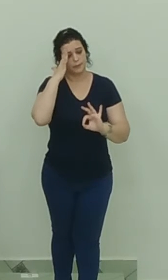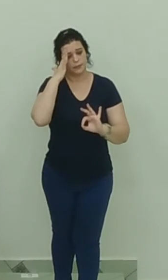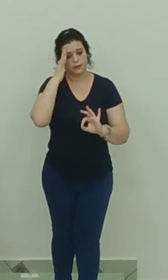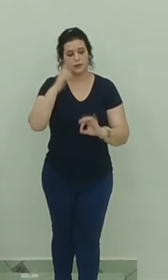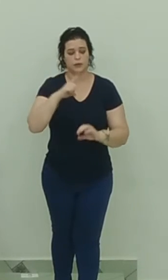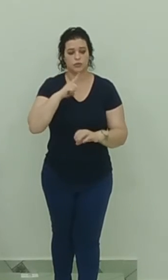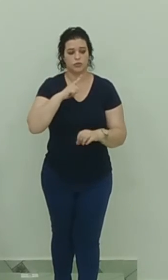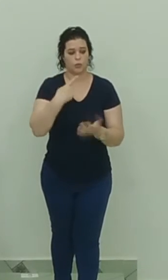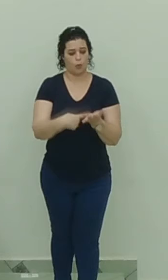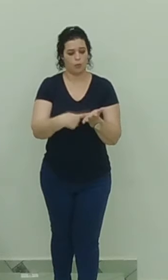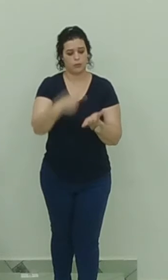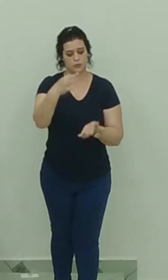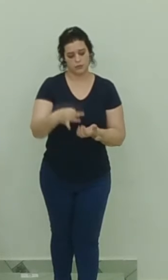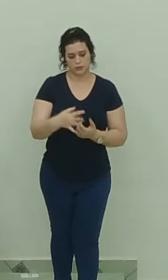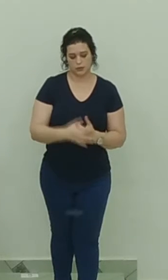Sacerdotes